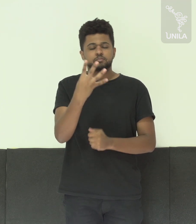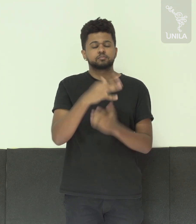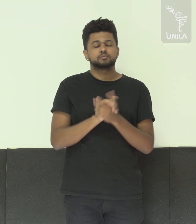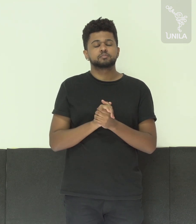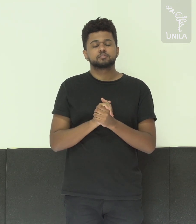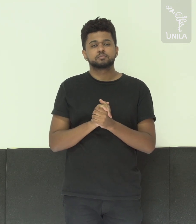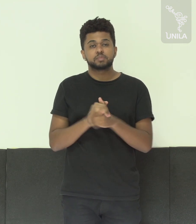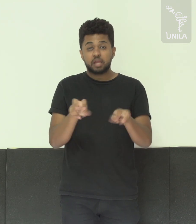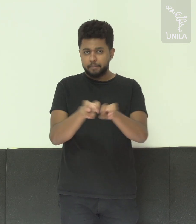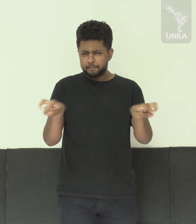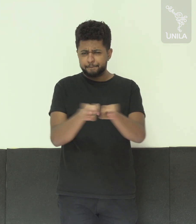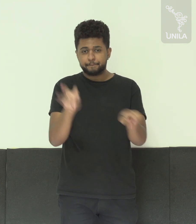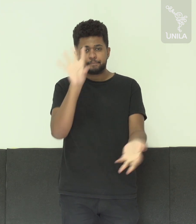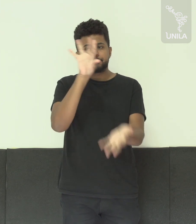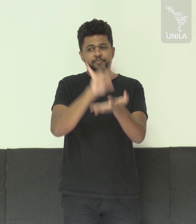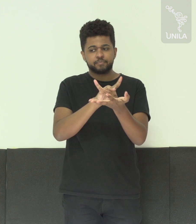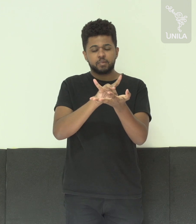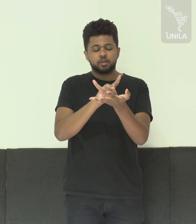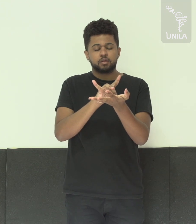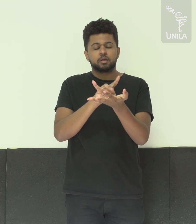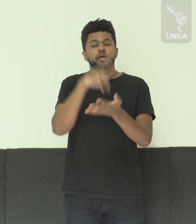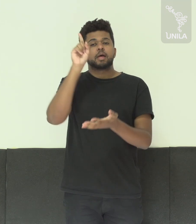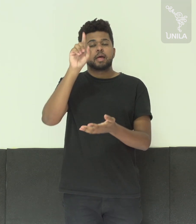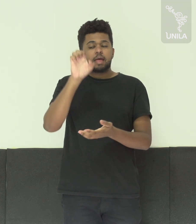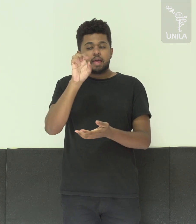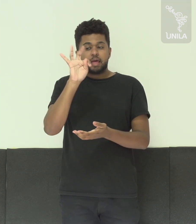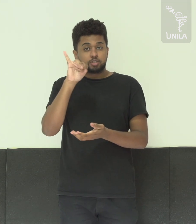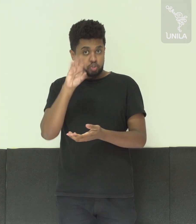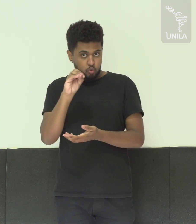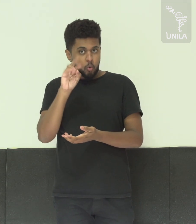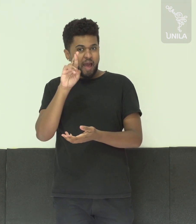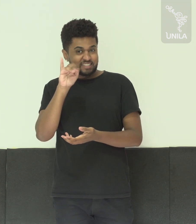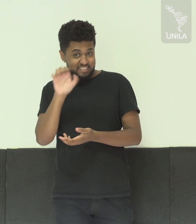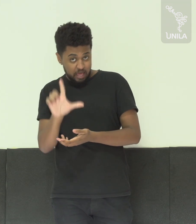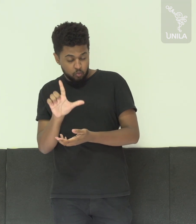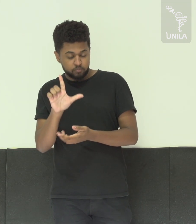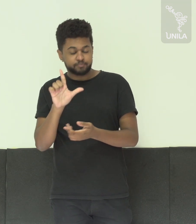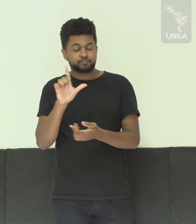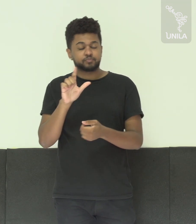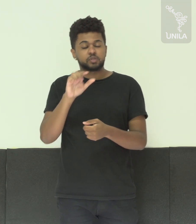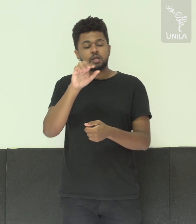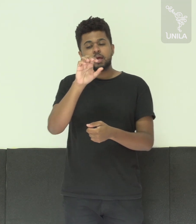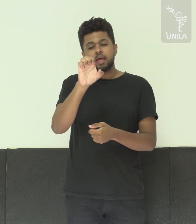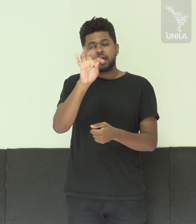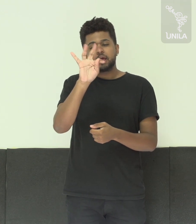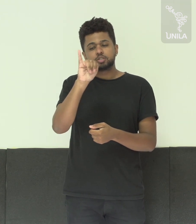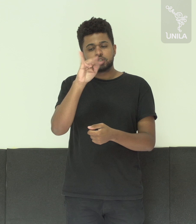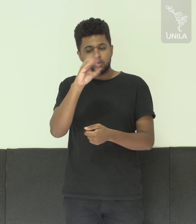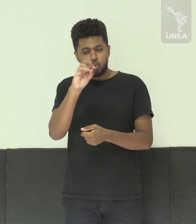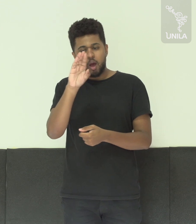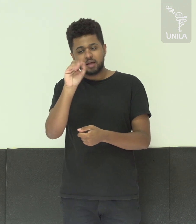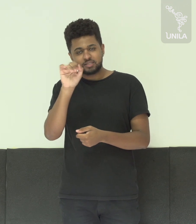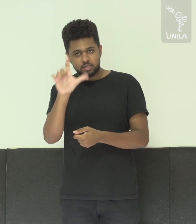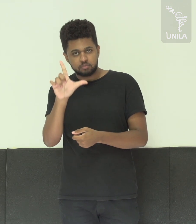7.3.10.4. A banca de validação de autodeclaração étnico-racial atende ao disposto na